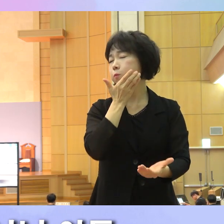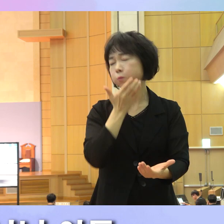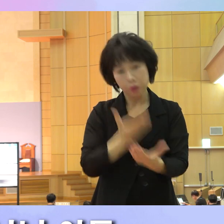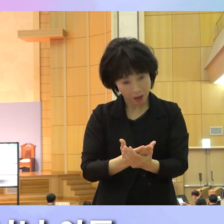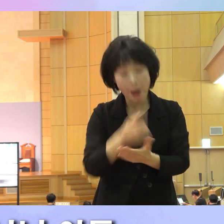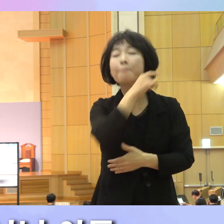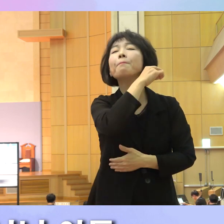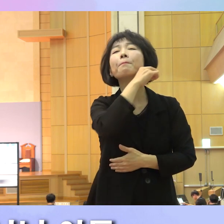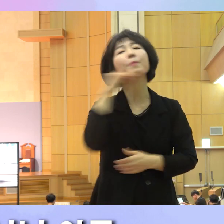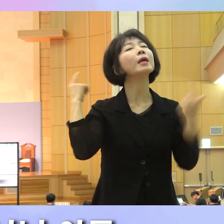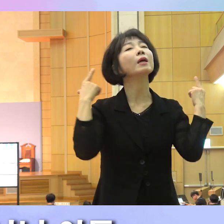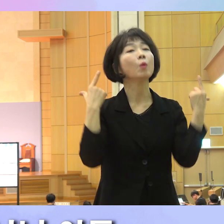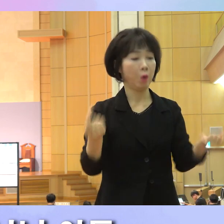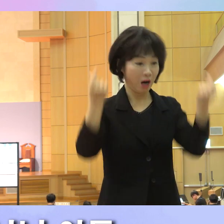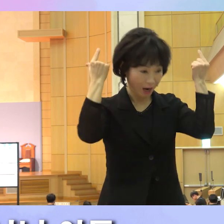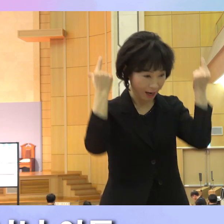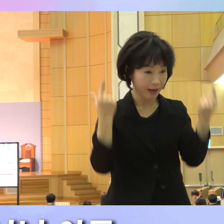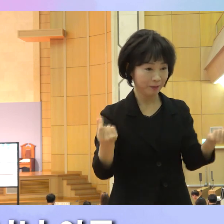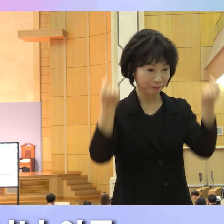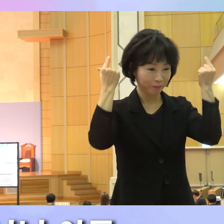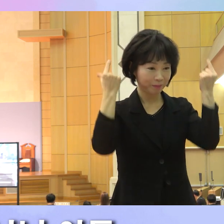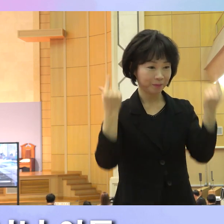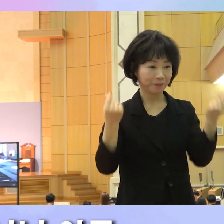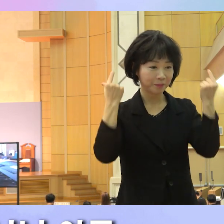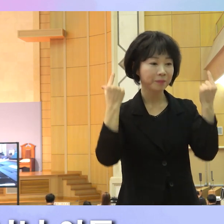귀중한 피로다.